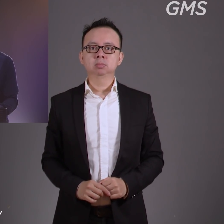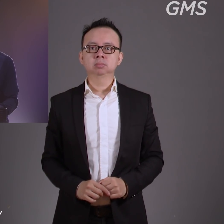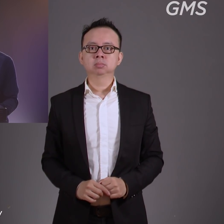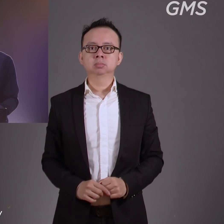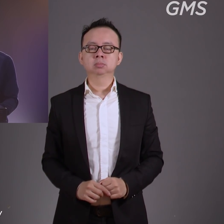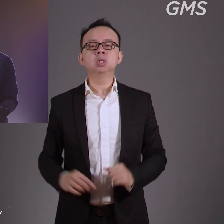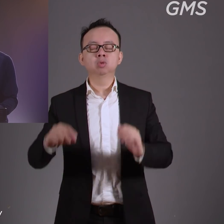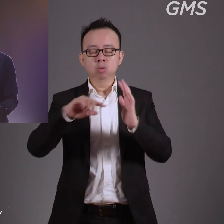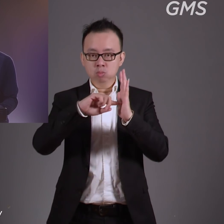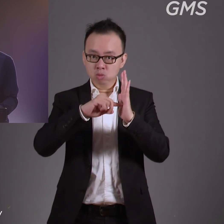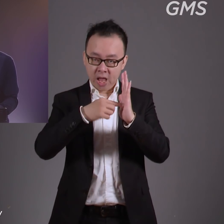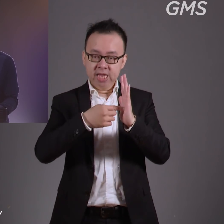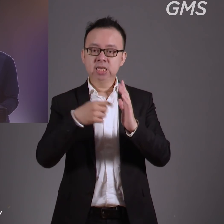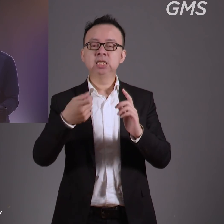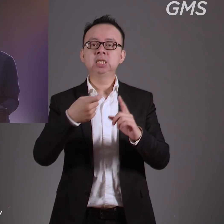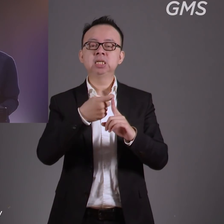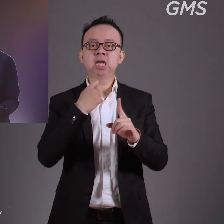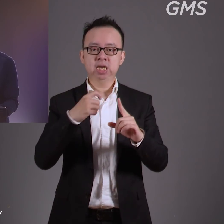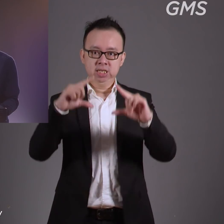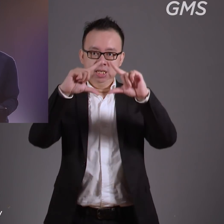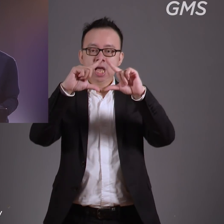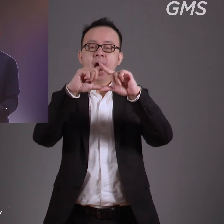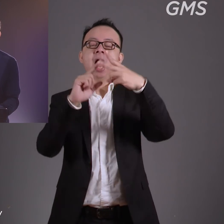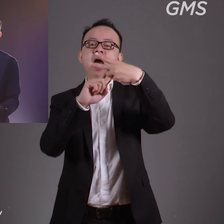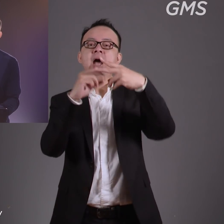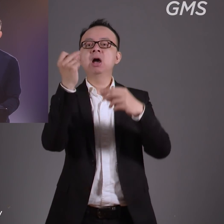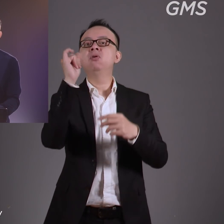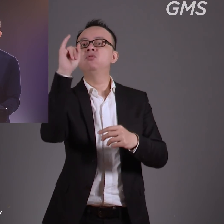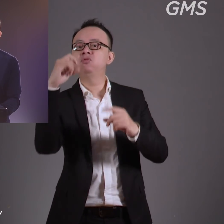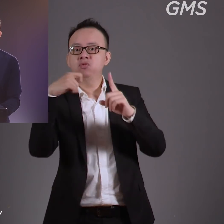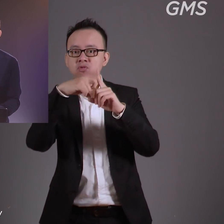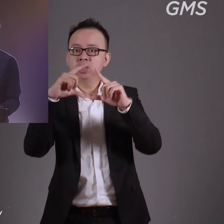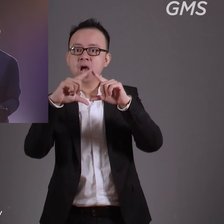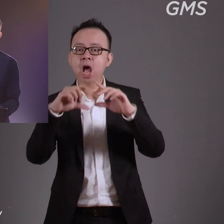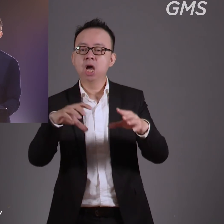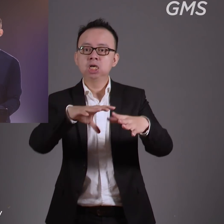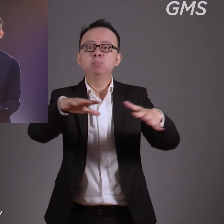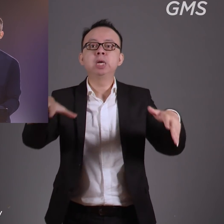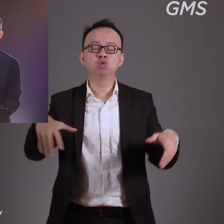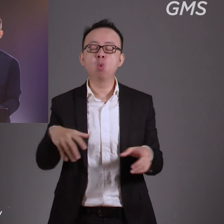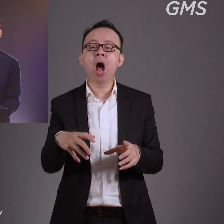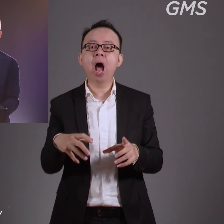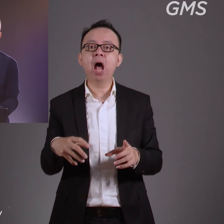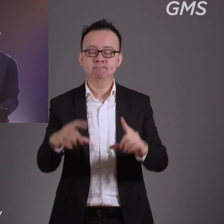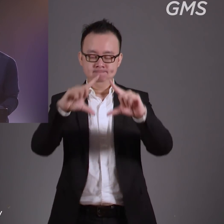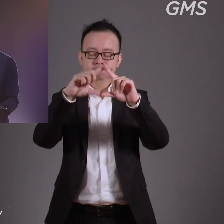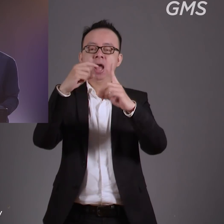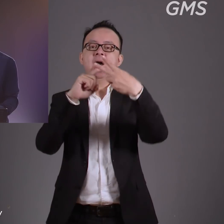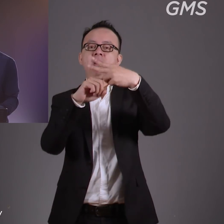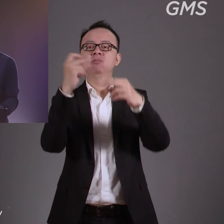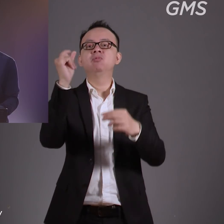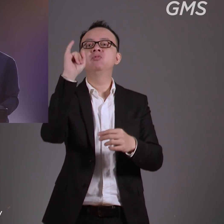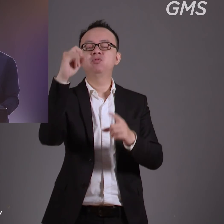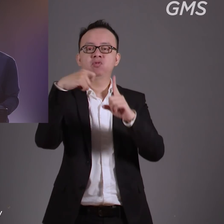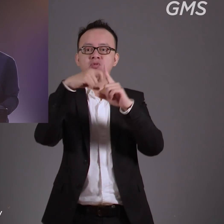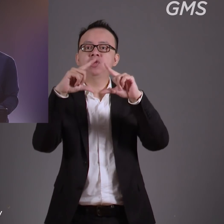orang-orang ras Afrika dan the Far East Asia, atau zaman dulu mungkin belum ada yang namanya benua seperti